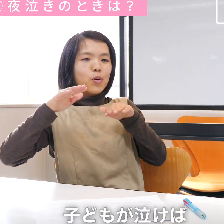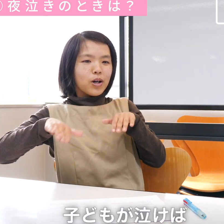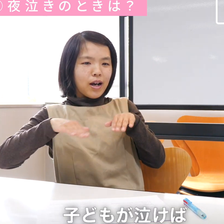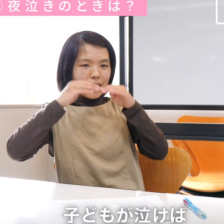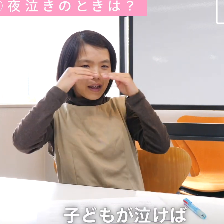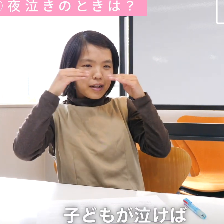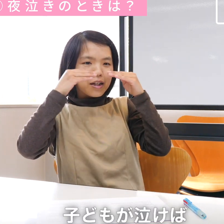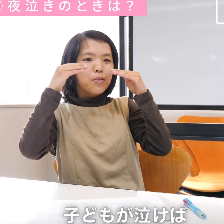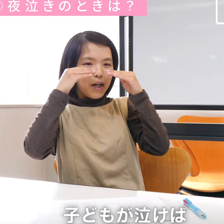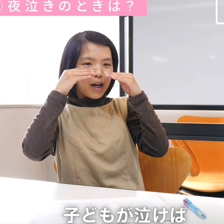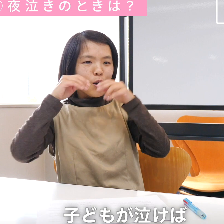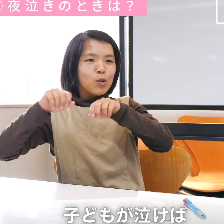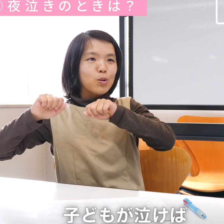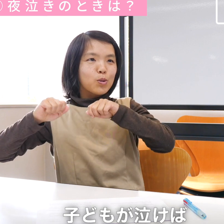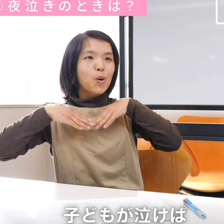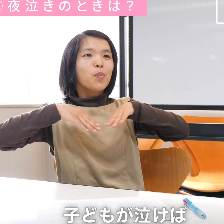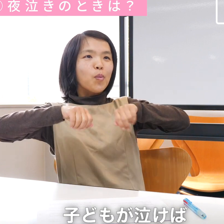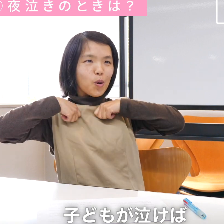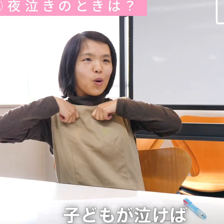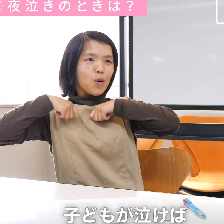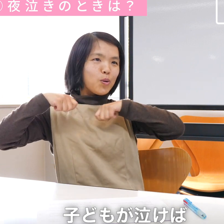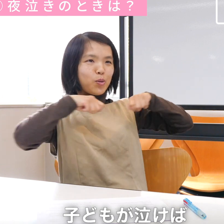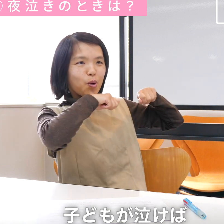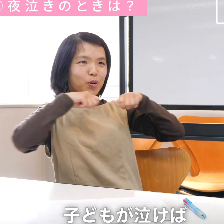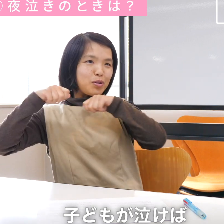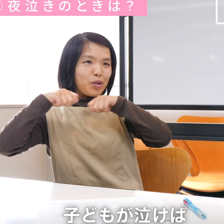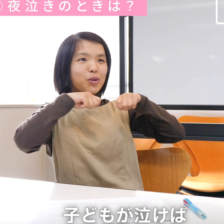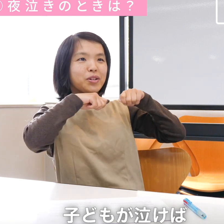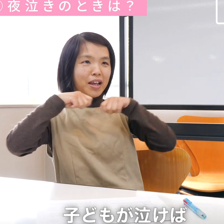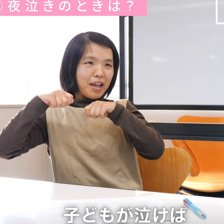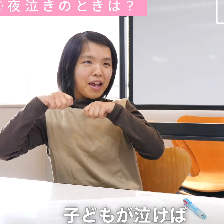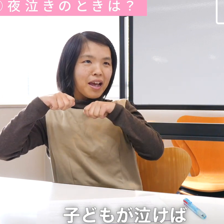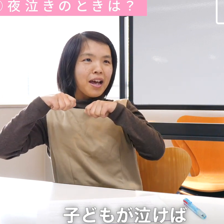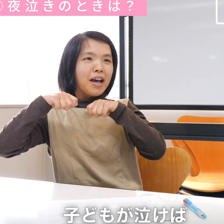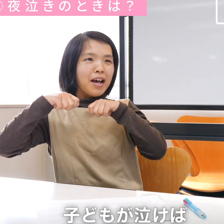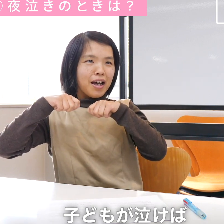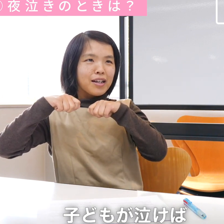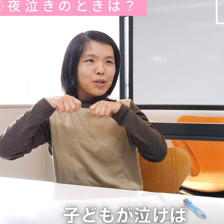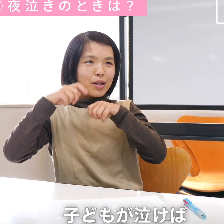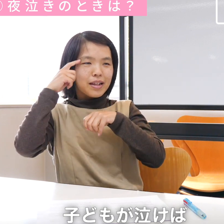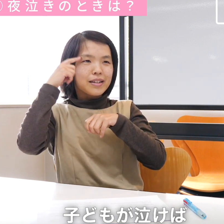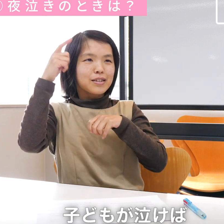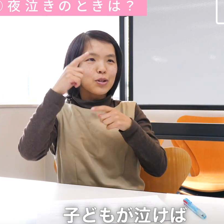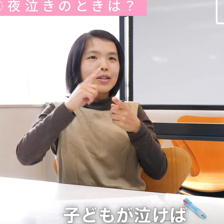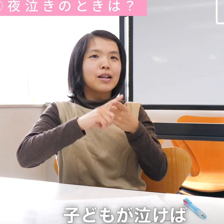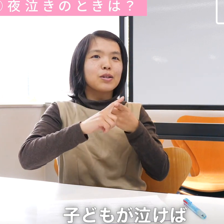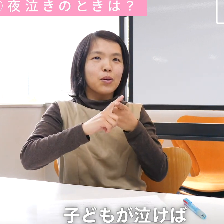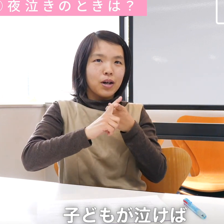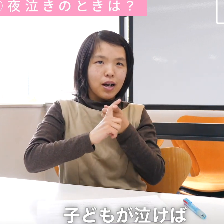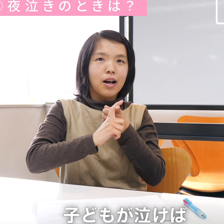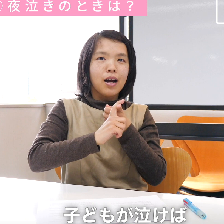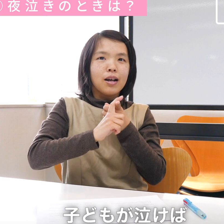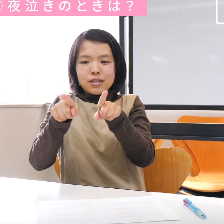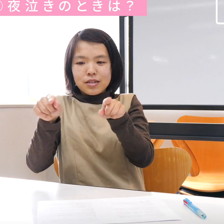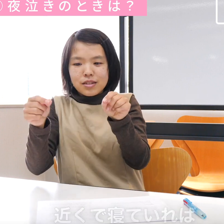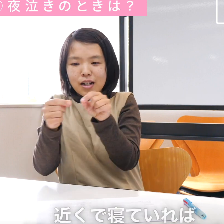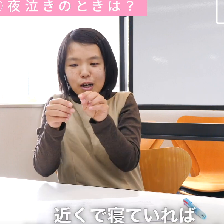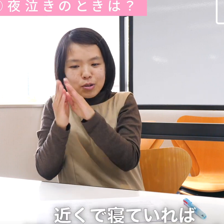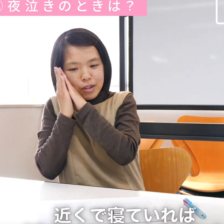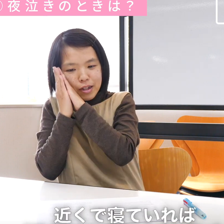が泣けば布団も動くので、それで気づいたりとか、近くで寝